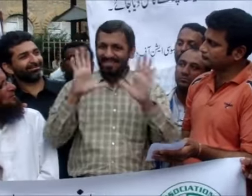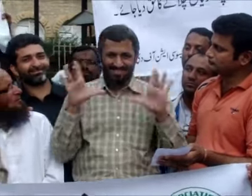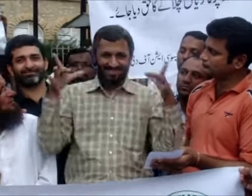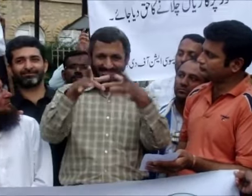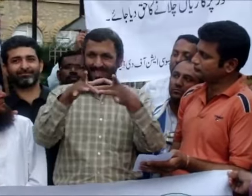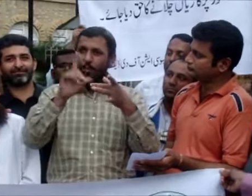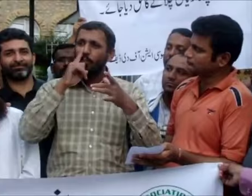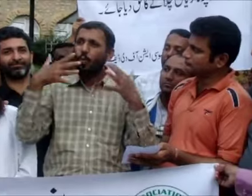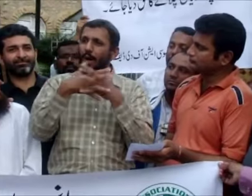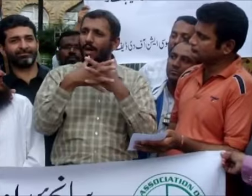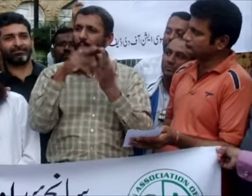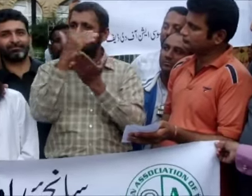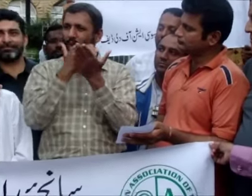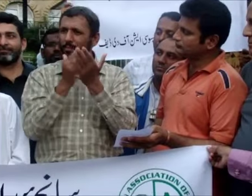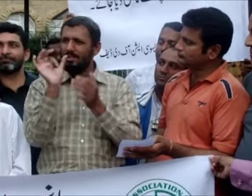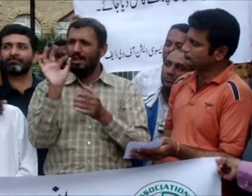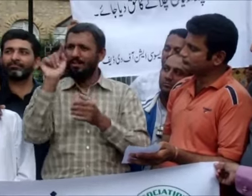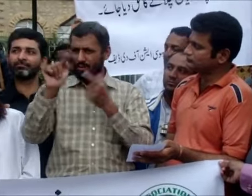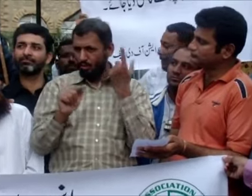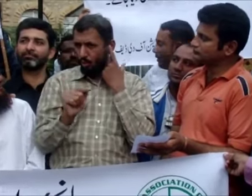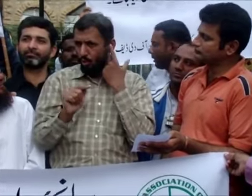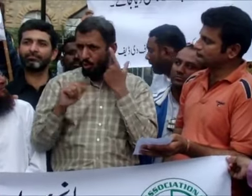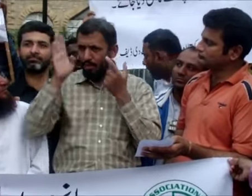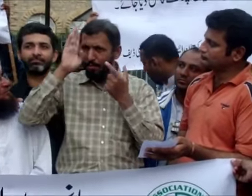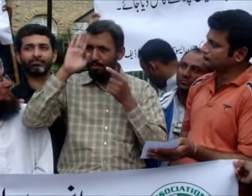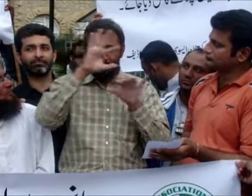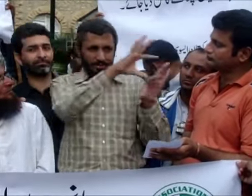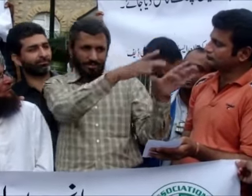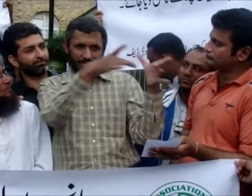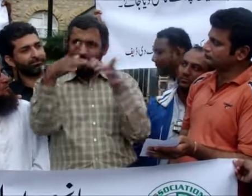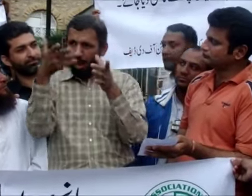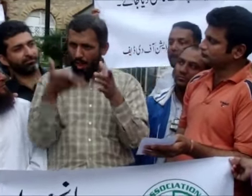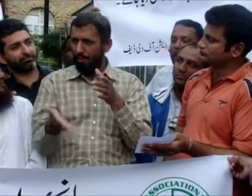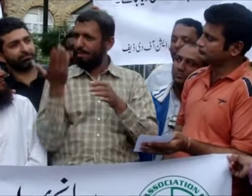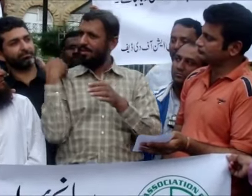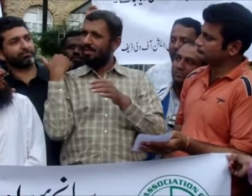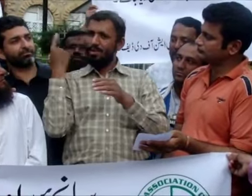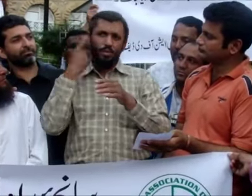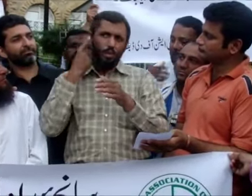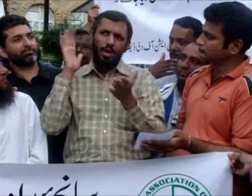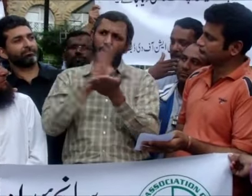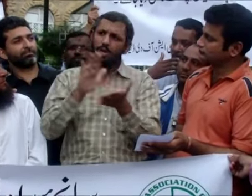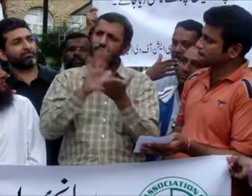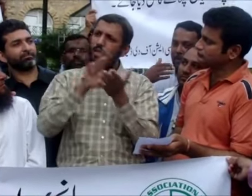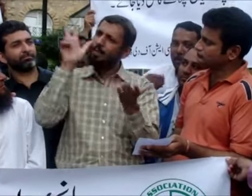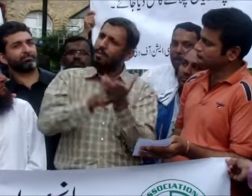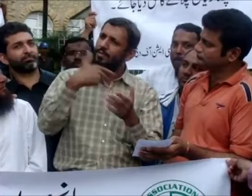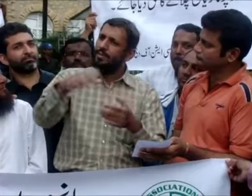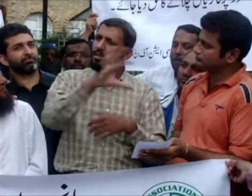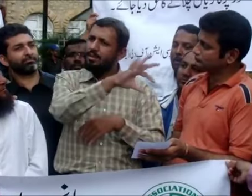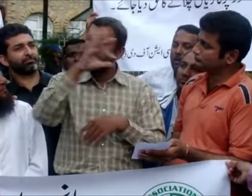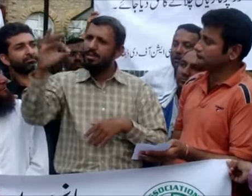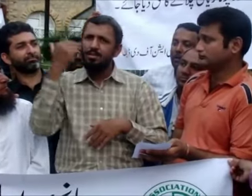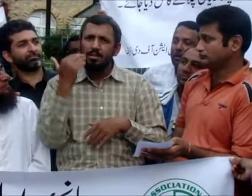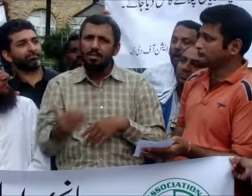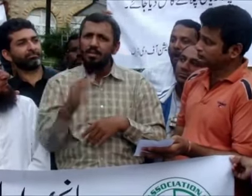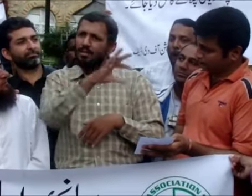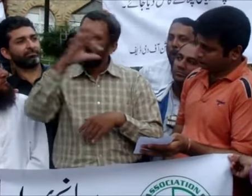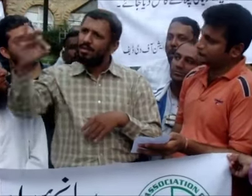कि ये जो इस वक्त वजीर है हमारा तो है मगर जहाँ सिस्टम